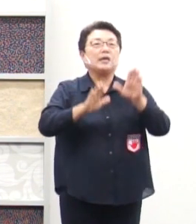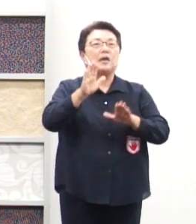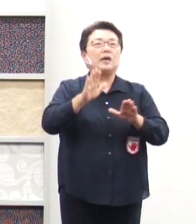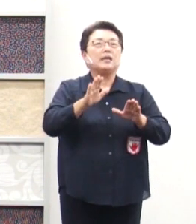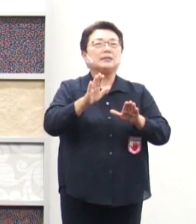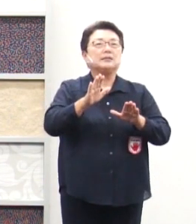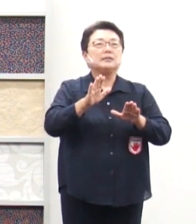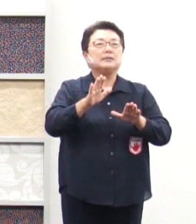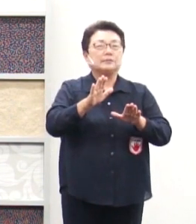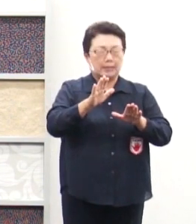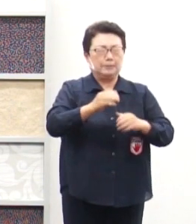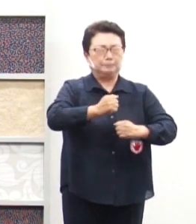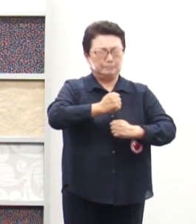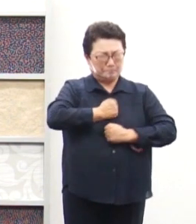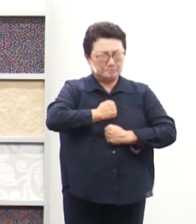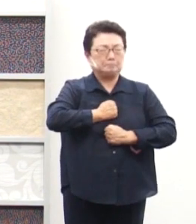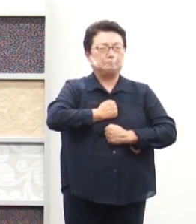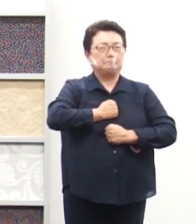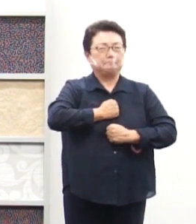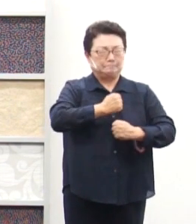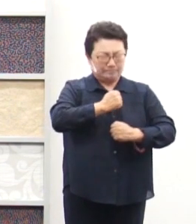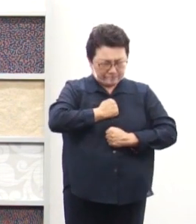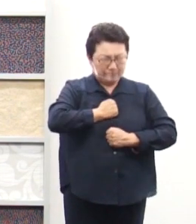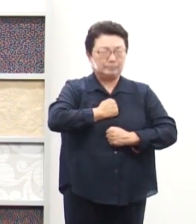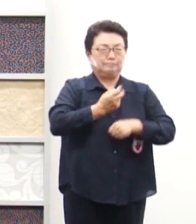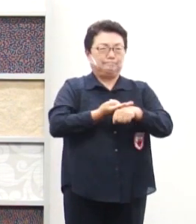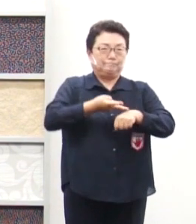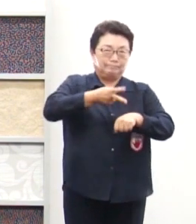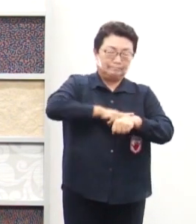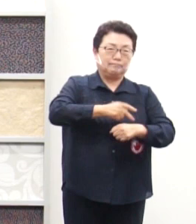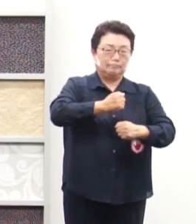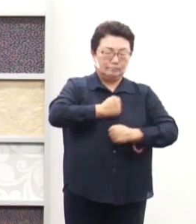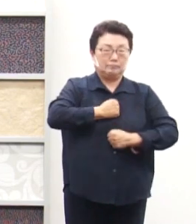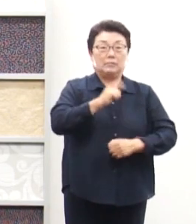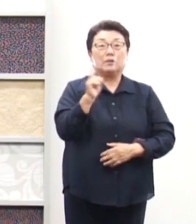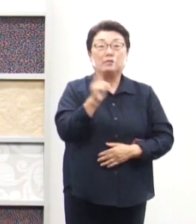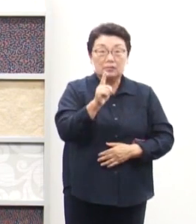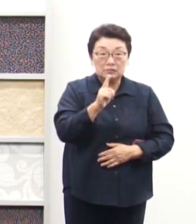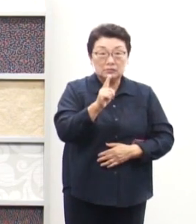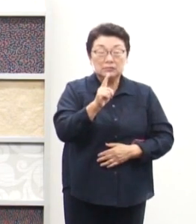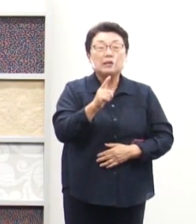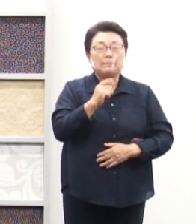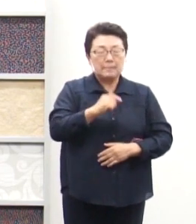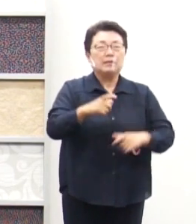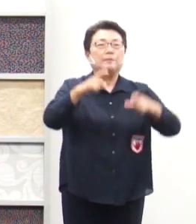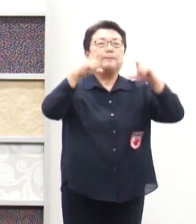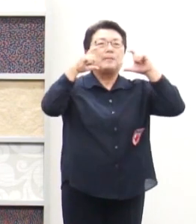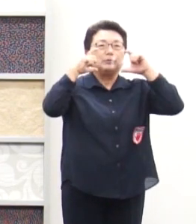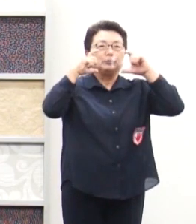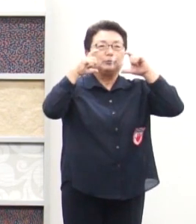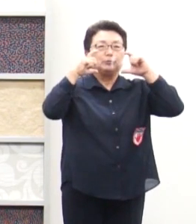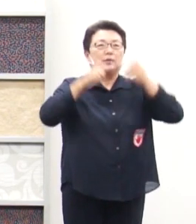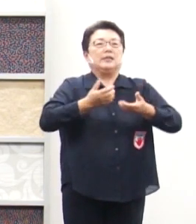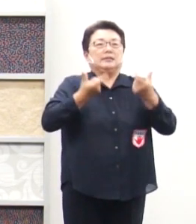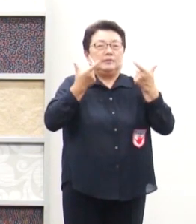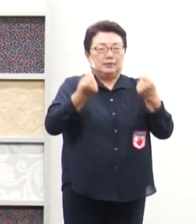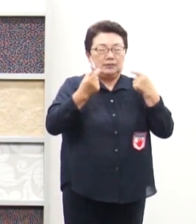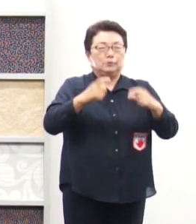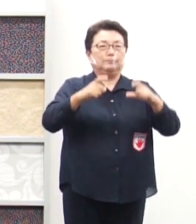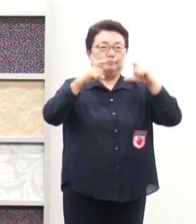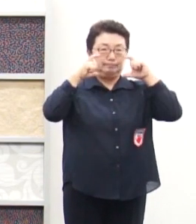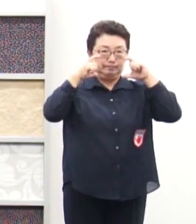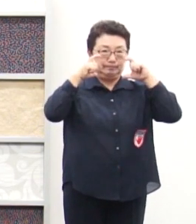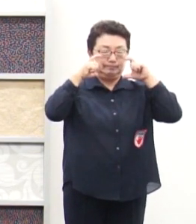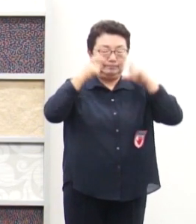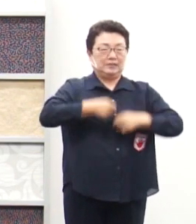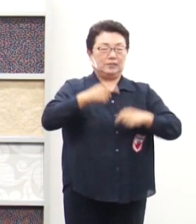教訓として、得られるものはですね、やはりマスクというのはきちんとつけていただく必要がある